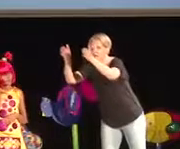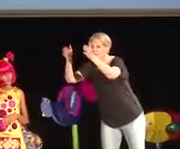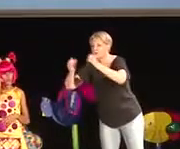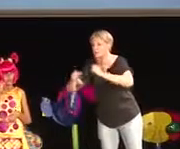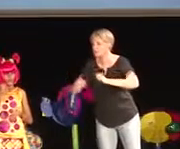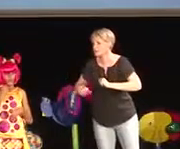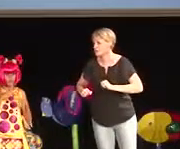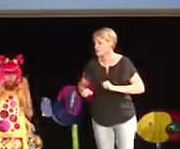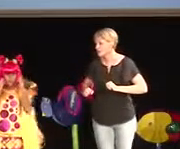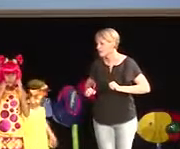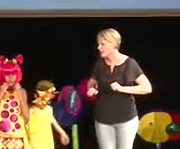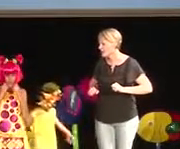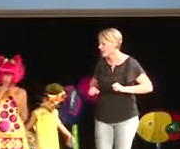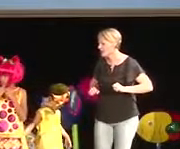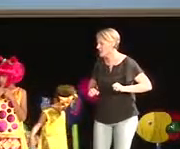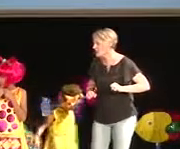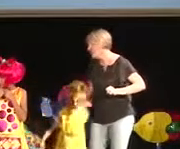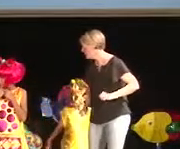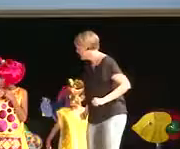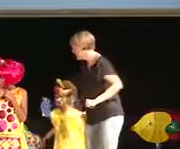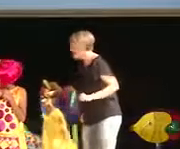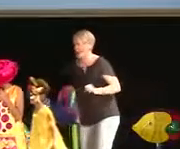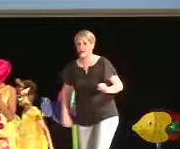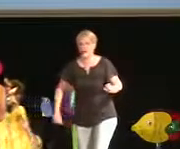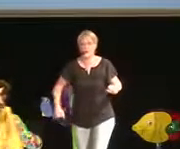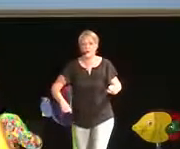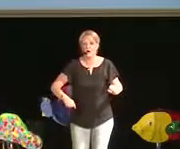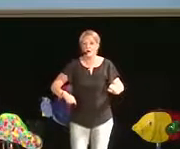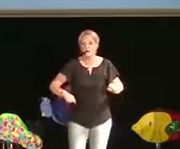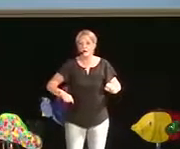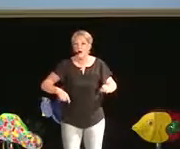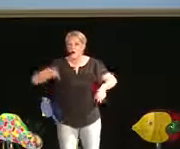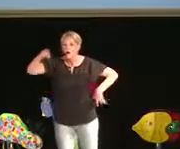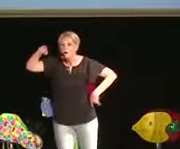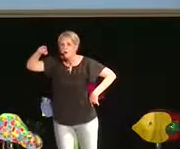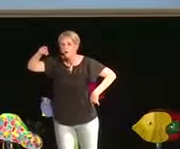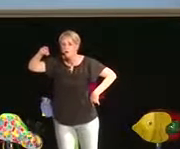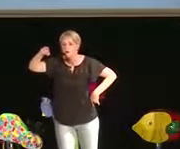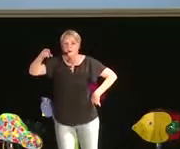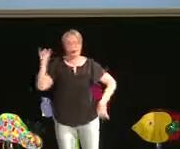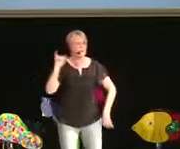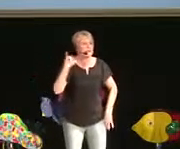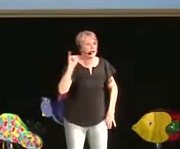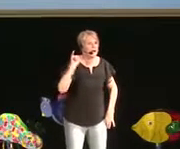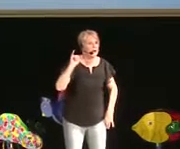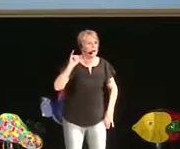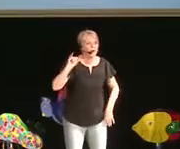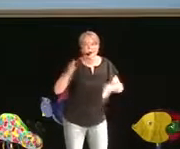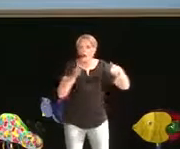maison. Et là, qu'est-ce qu'il voit? Oh! Qui c'est qui arrive au